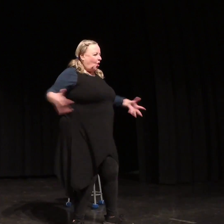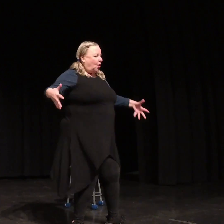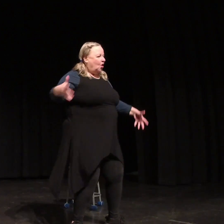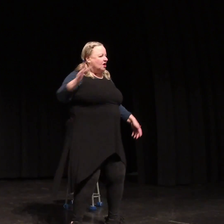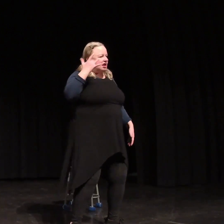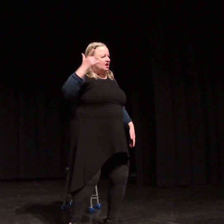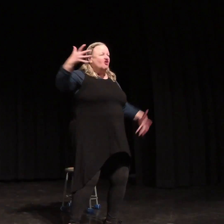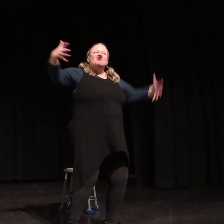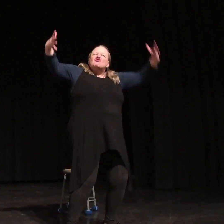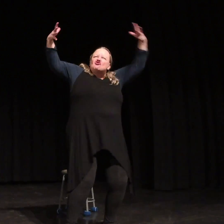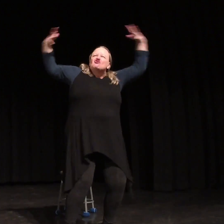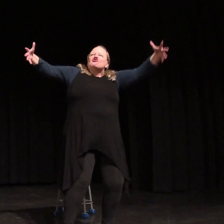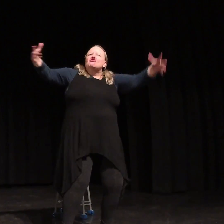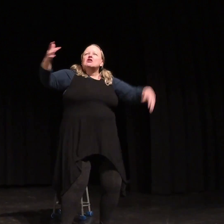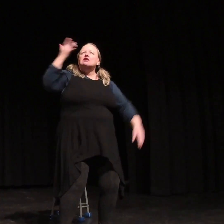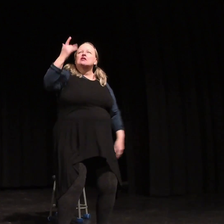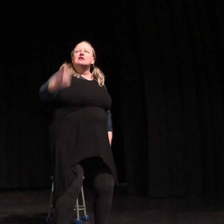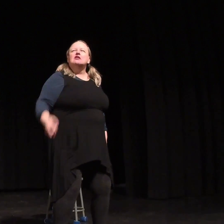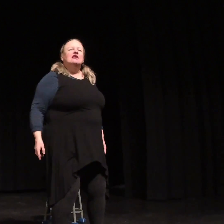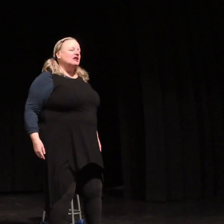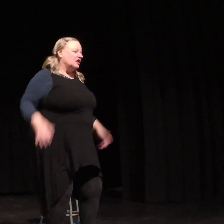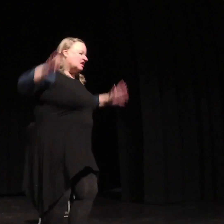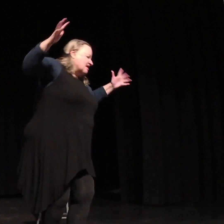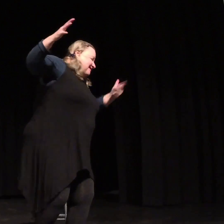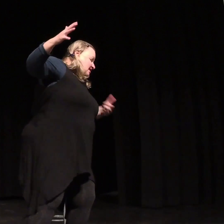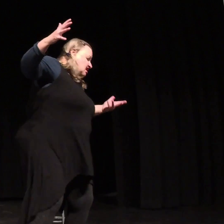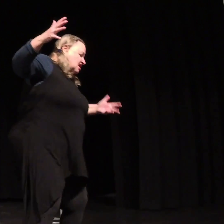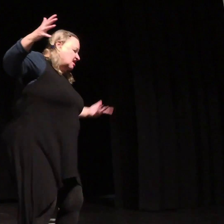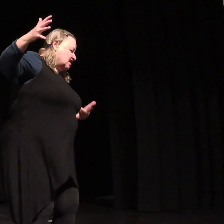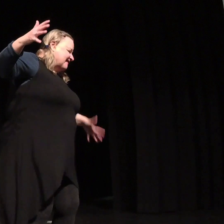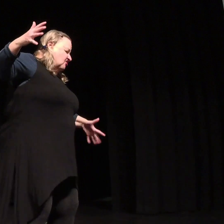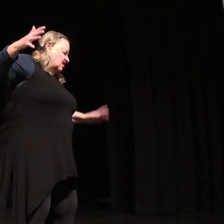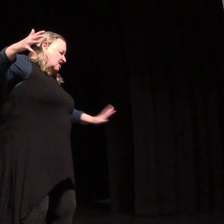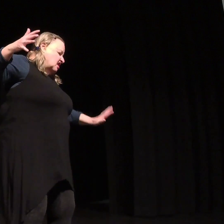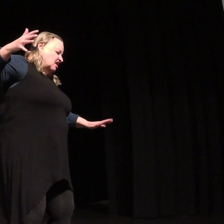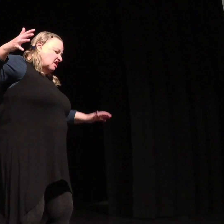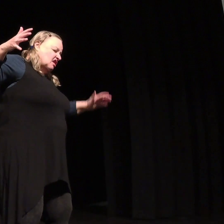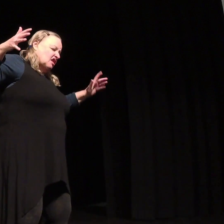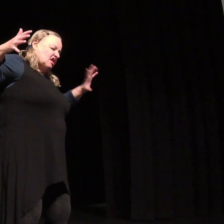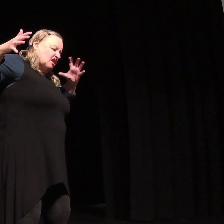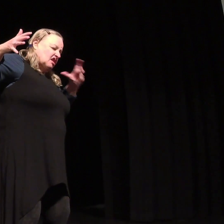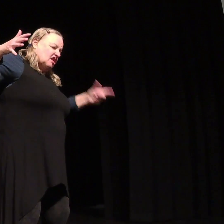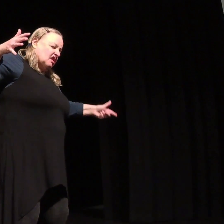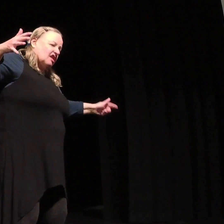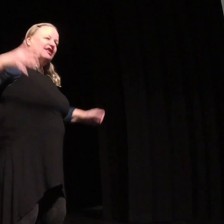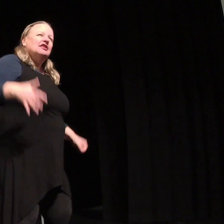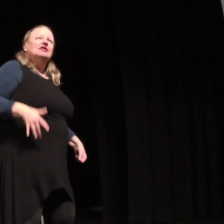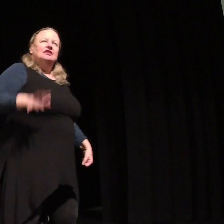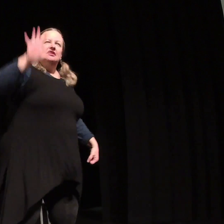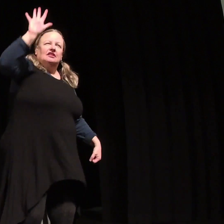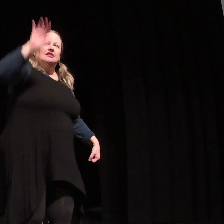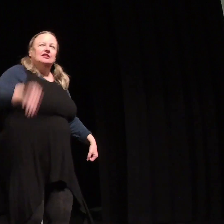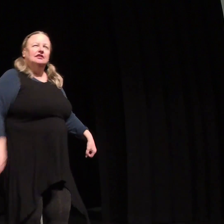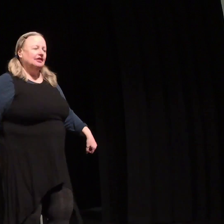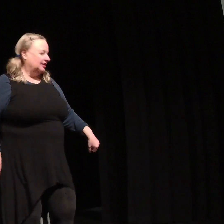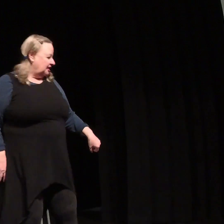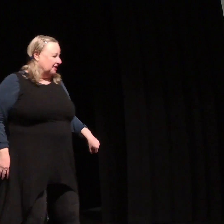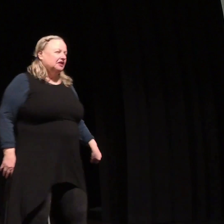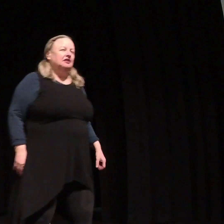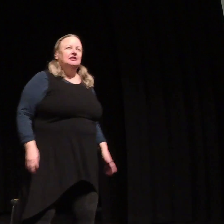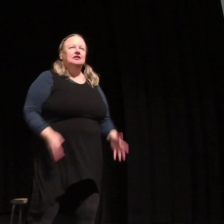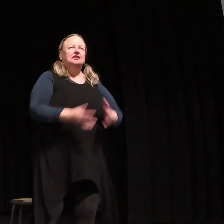enfin. Hey, c'est un gros arbre, ça, hein? Bon, hein, regarde, je te l'ai dit, là, d'arrêter, là, regarde. T'es fou, toi,